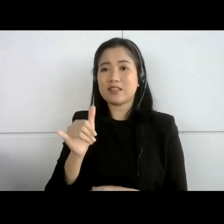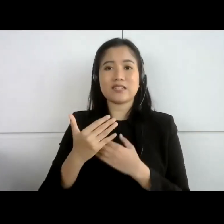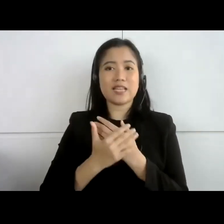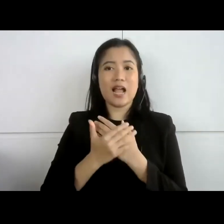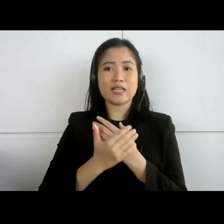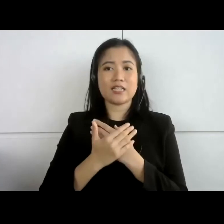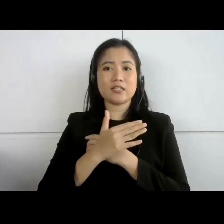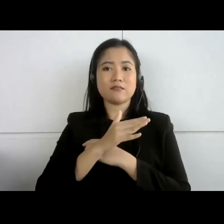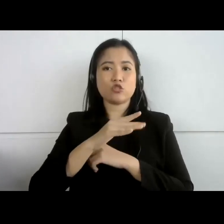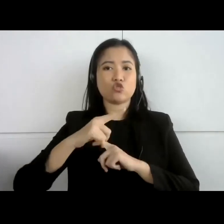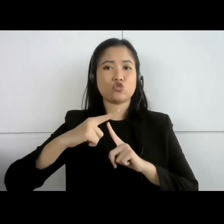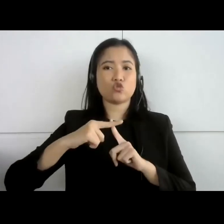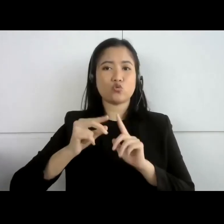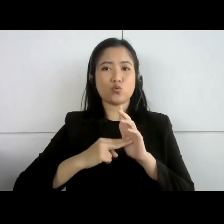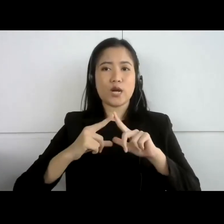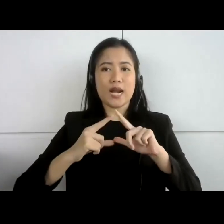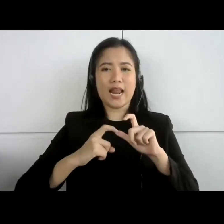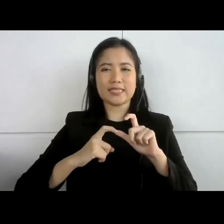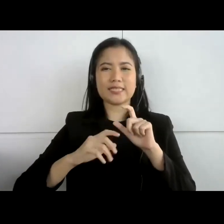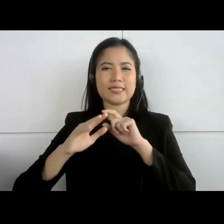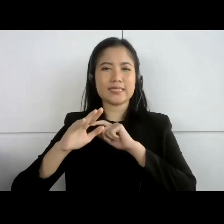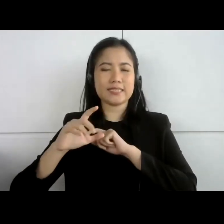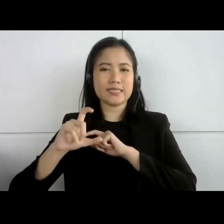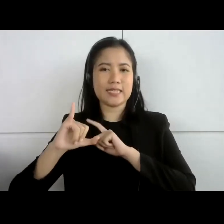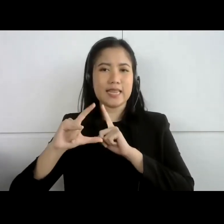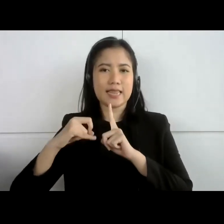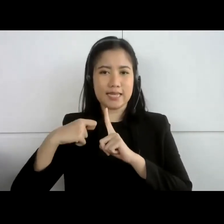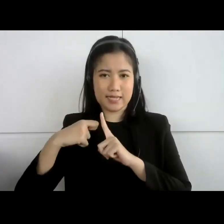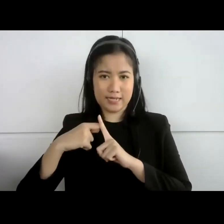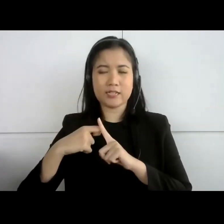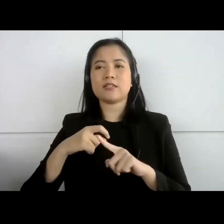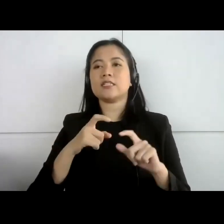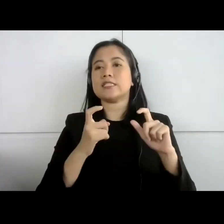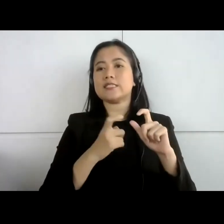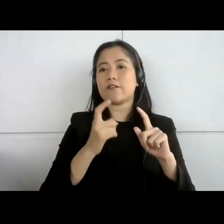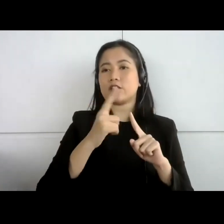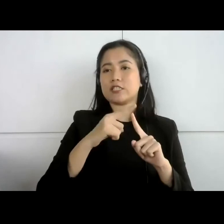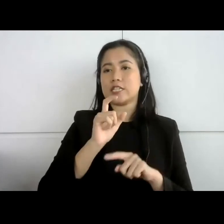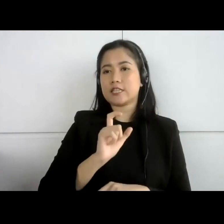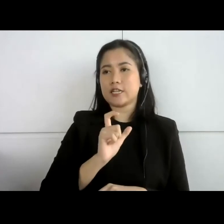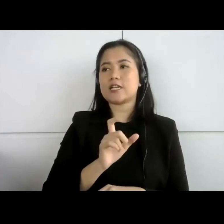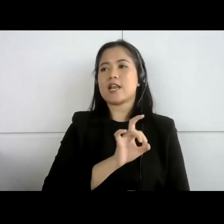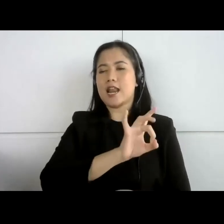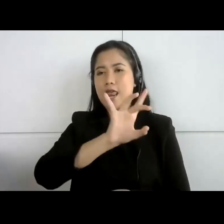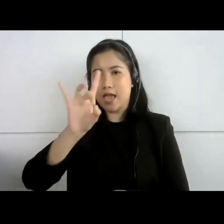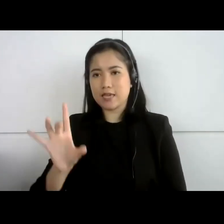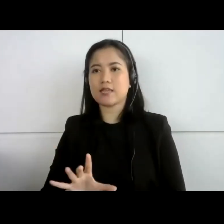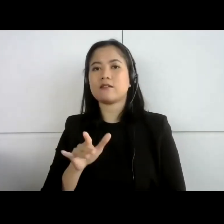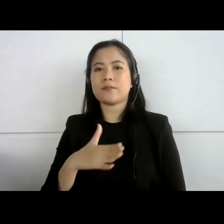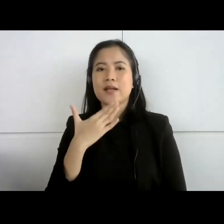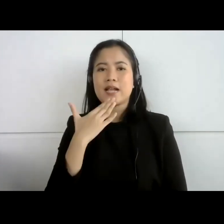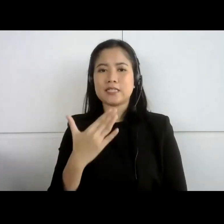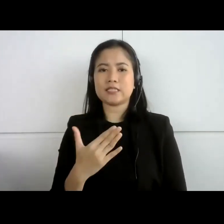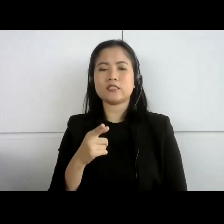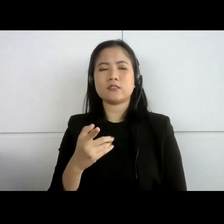atau Save the Children dan mitra-mitra yang berada di bawahnya, ada stimulan dan mitra-mitra lainnya